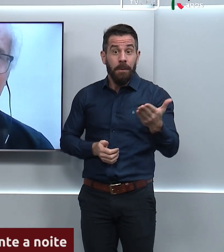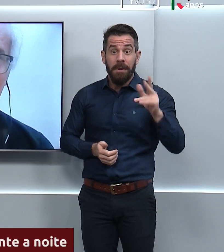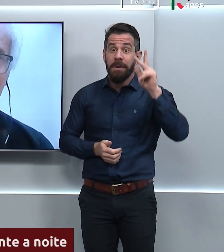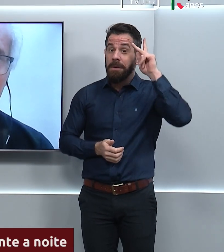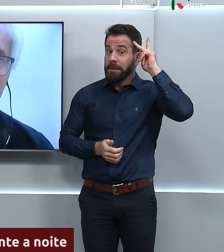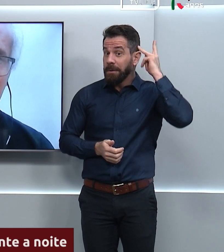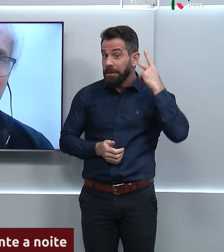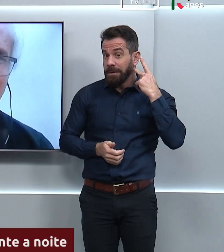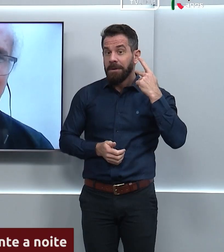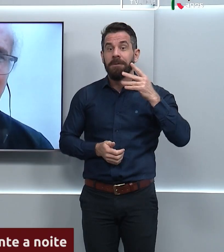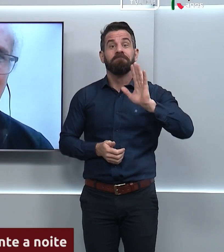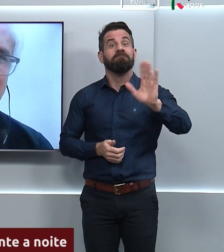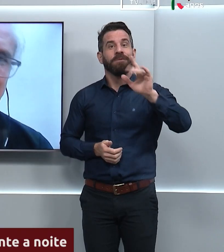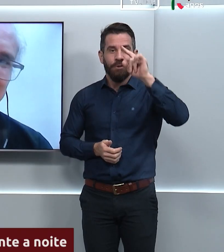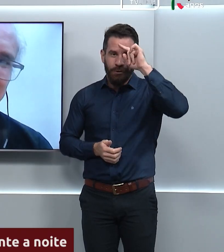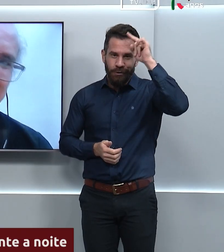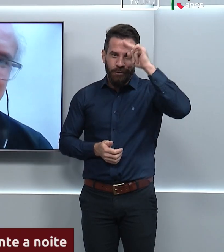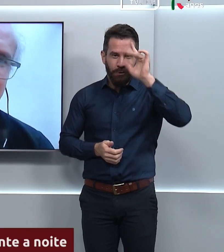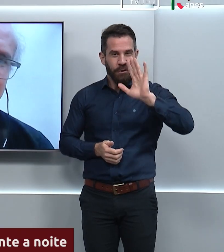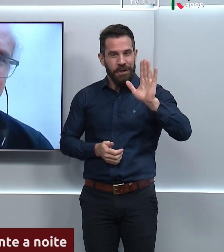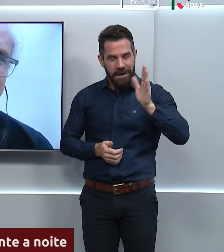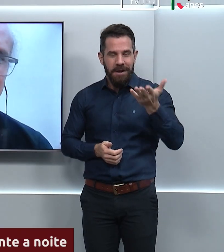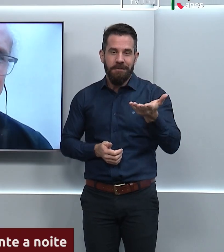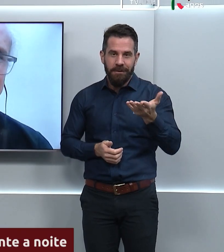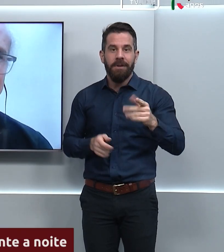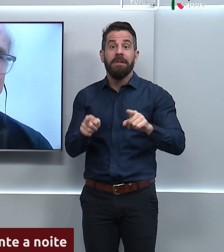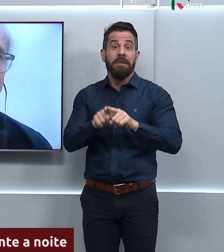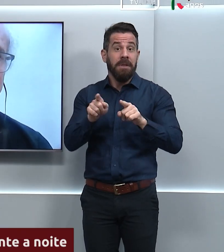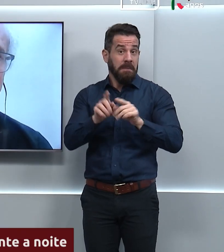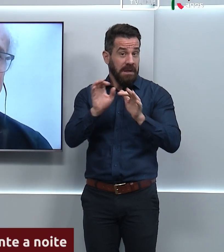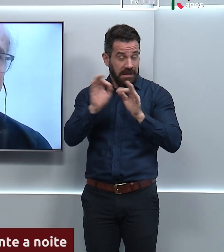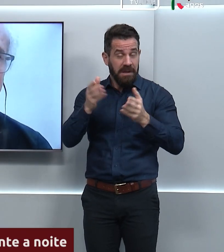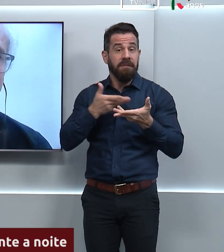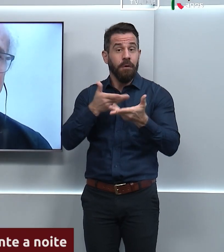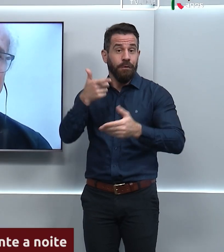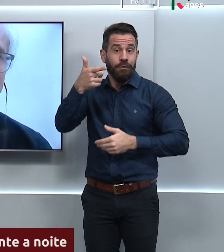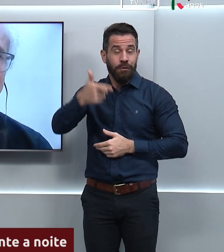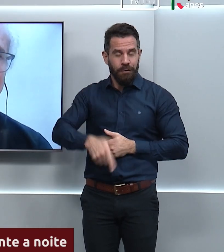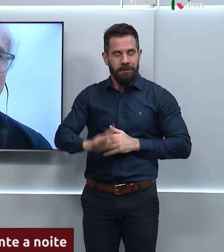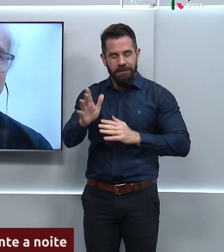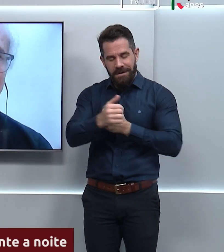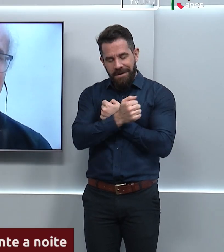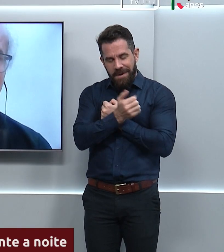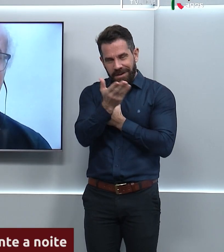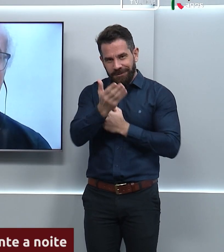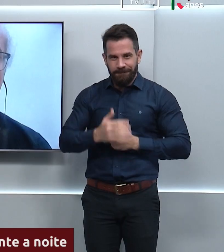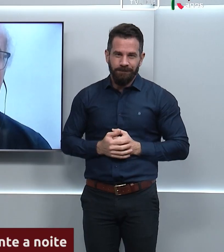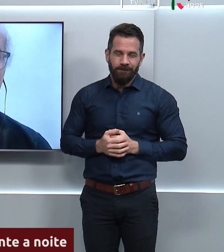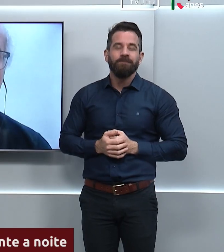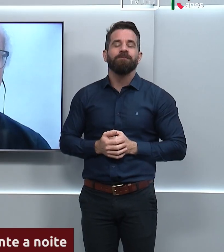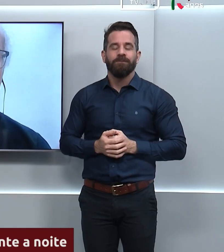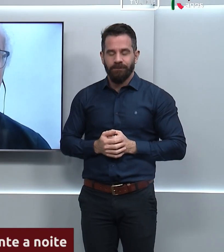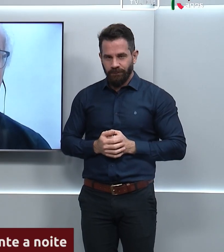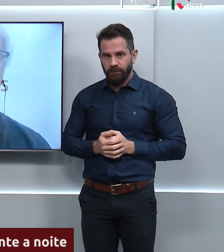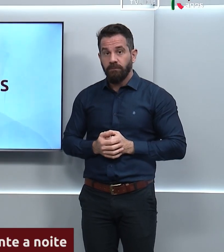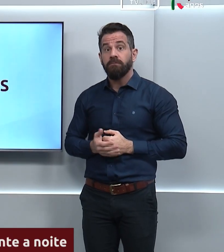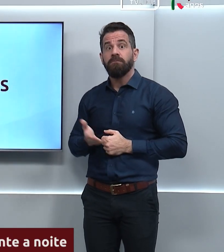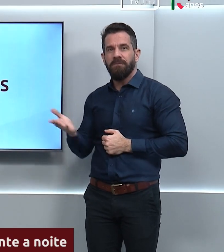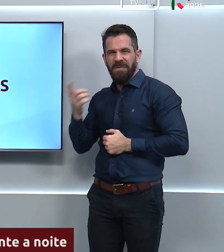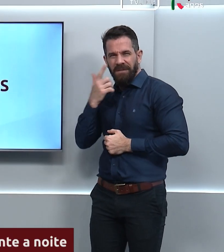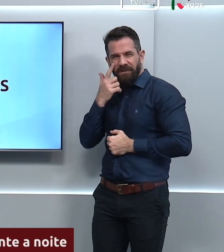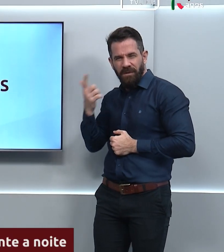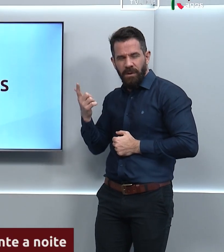Camila. Tchau, Diego. Fico à disposição para outros encontros. Um abraço. Abraço, professor. E já que o professor falou